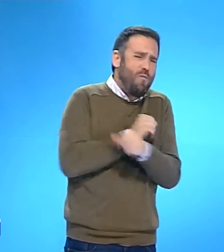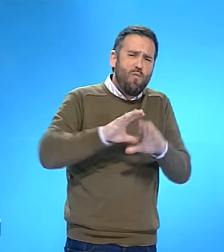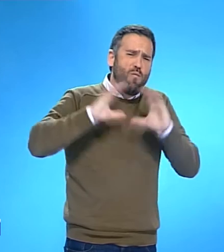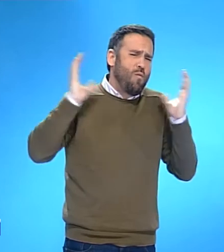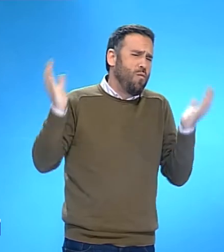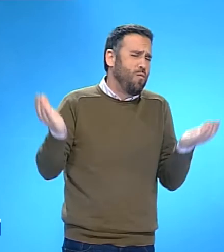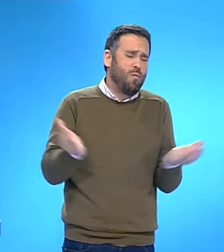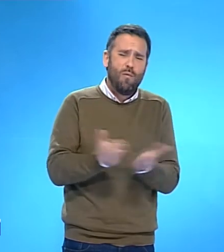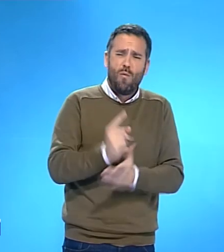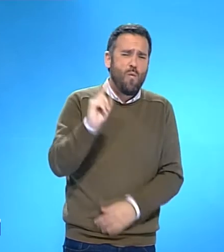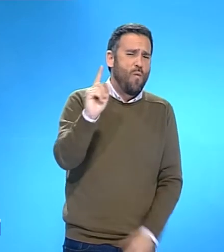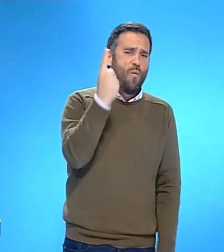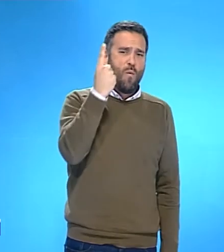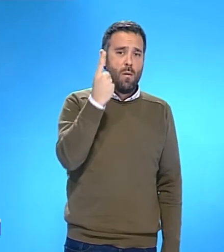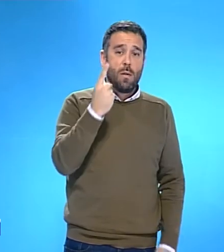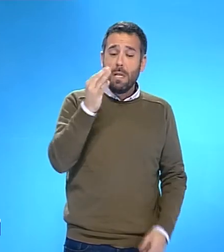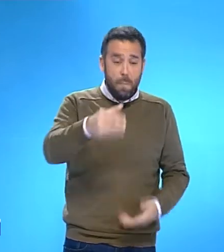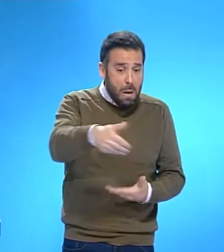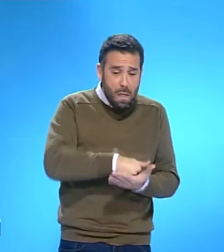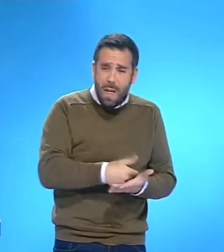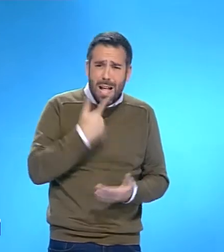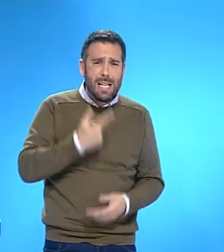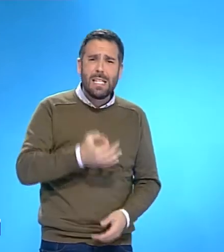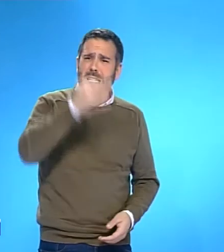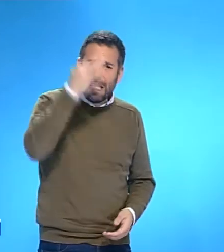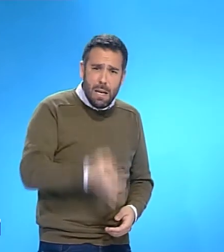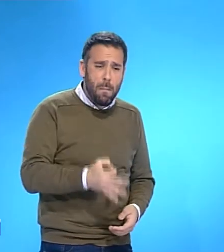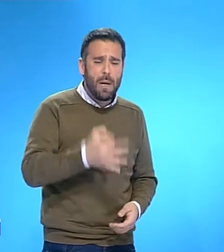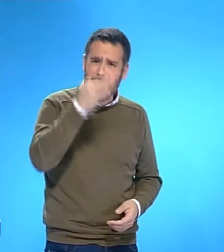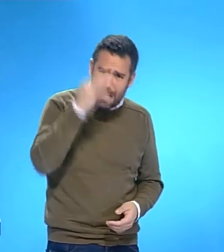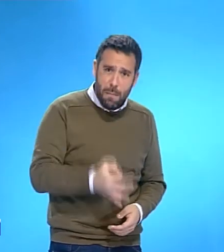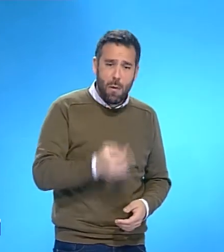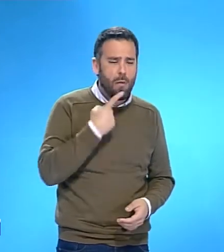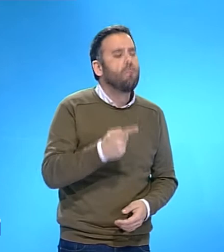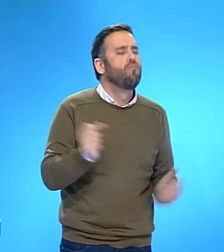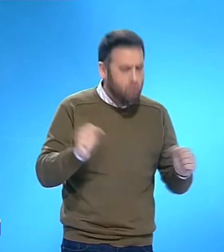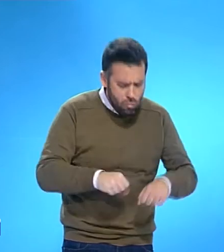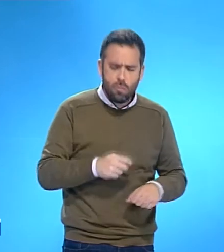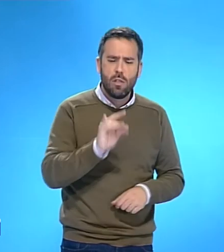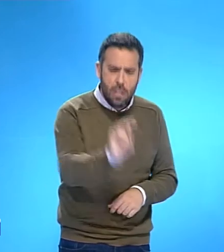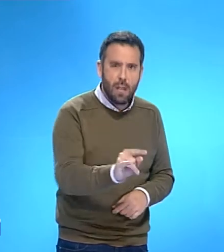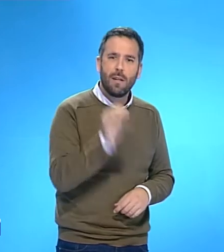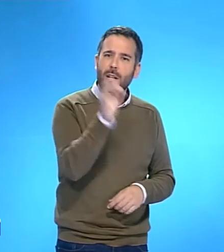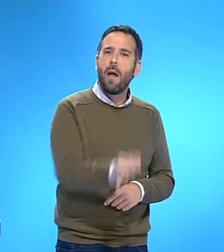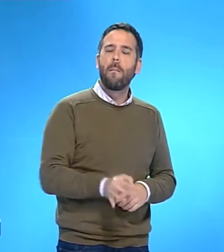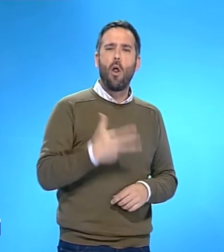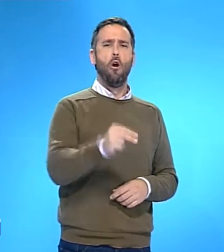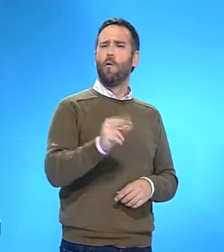le quería más que nadie en el mundo, y además, pidiera lo que pidiera, ella siempre estaba dispuesto a